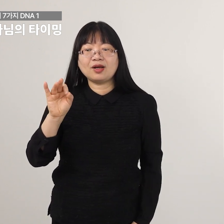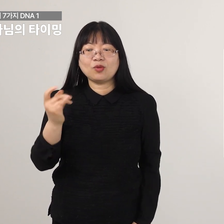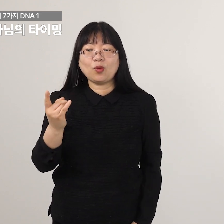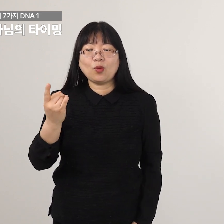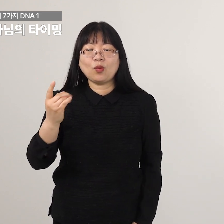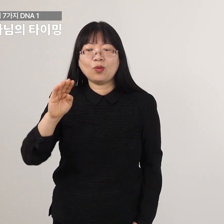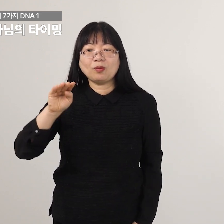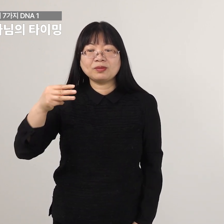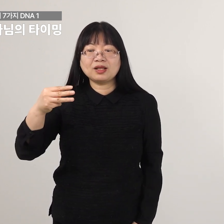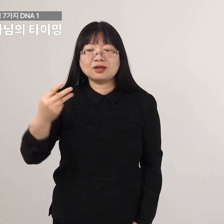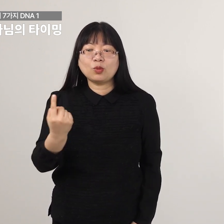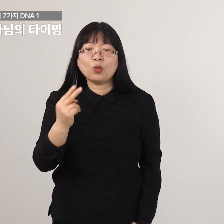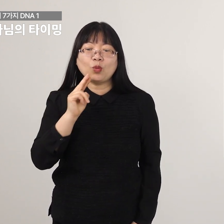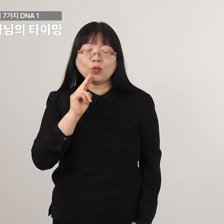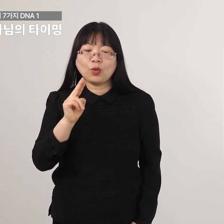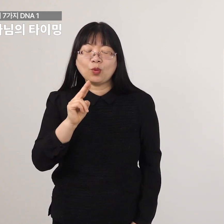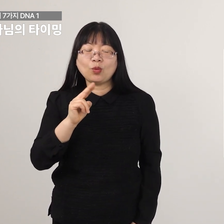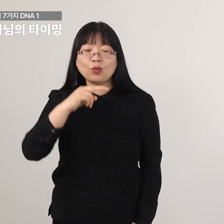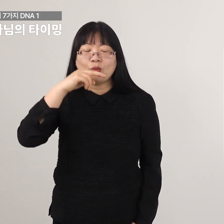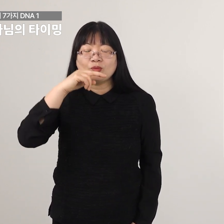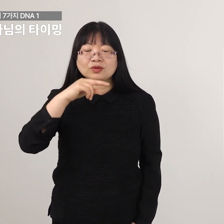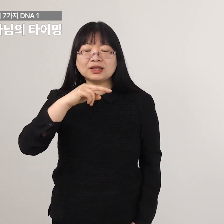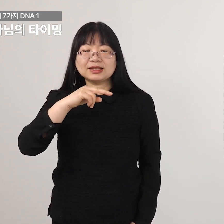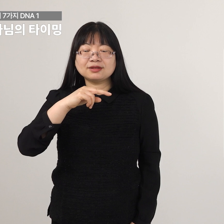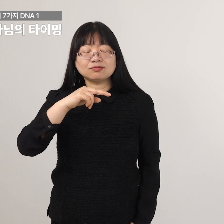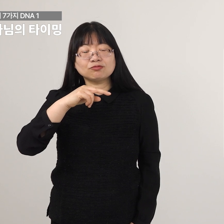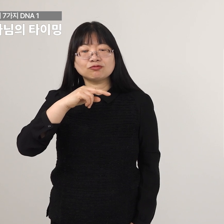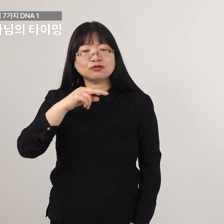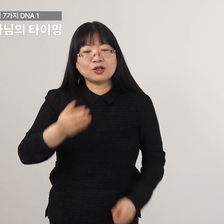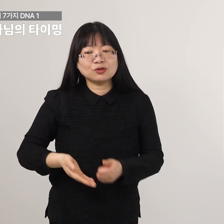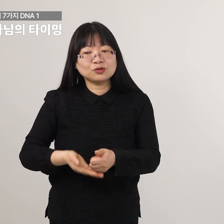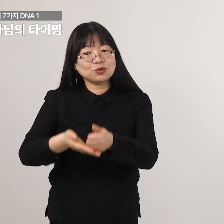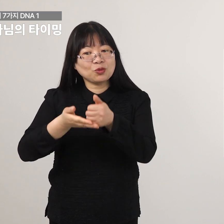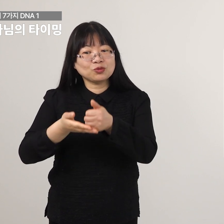데오빌로여 이렇게 호칭이 조금